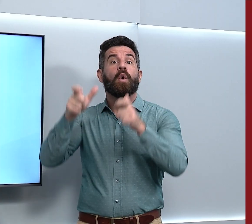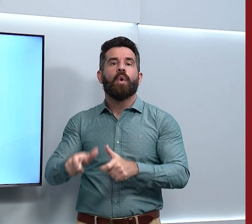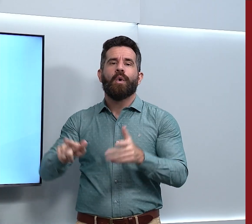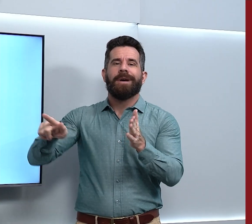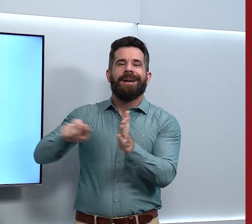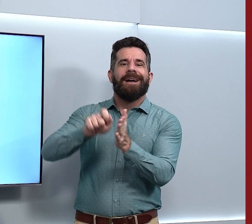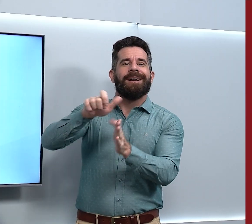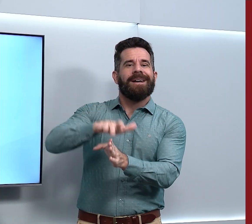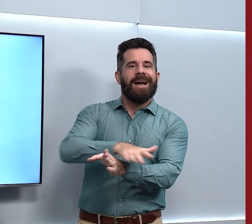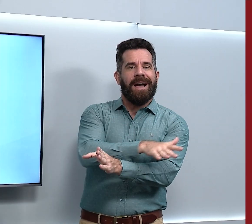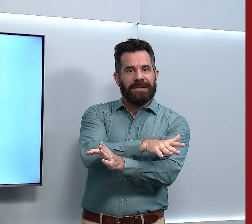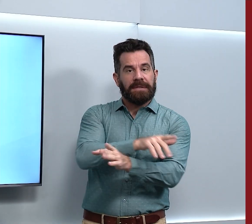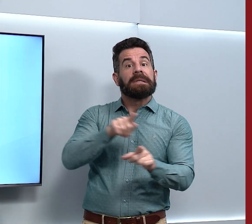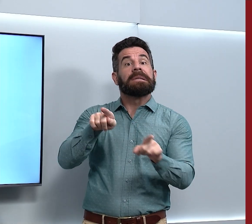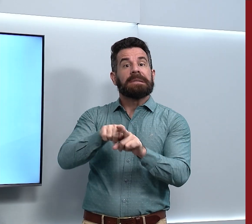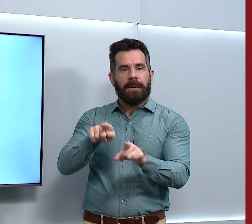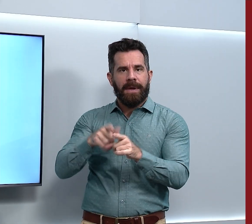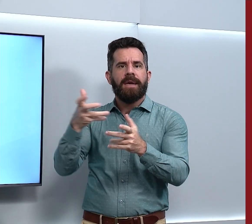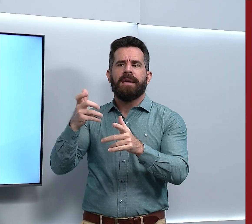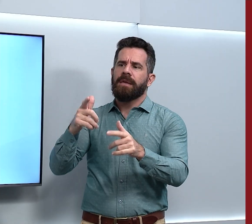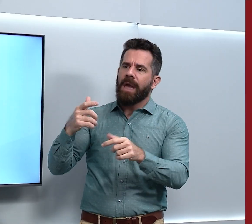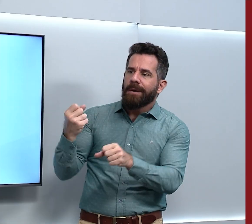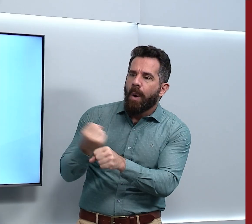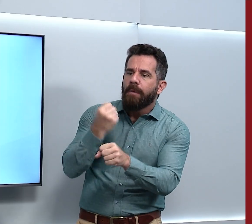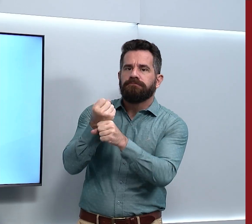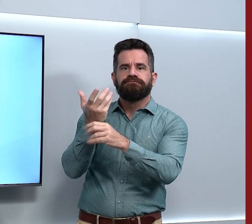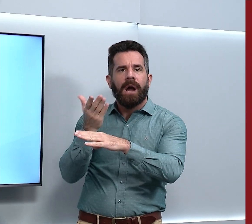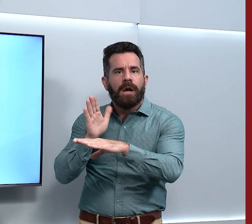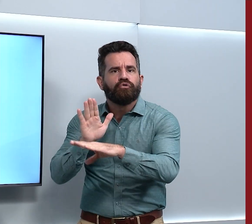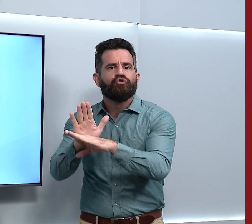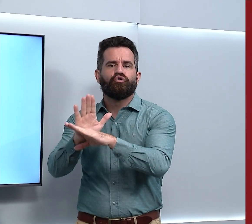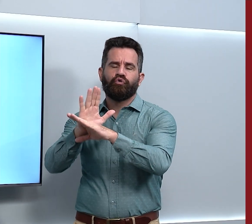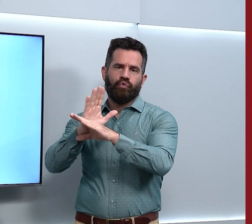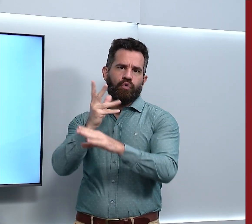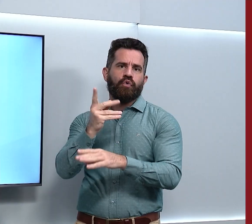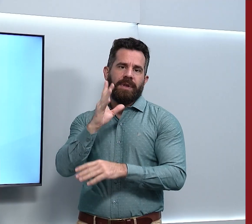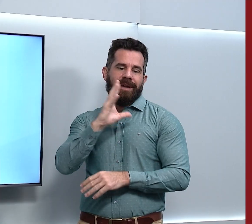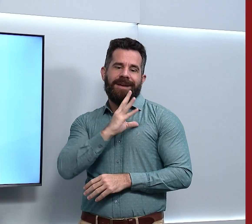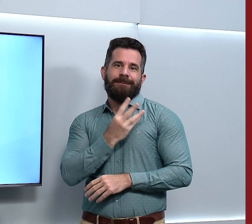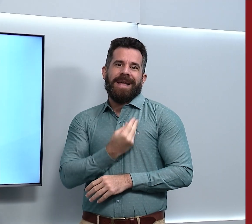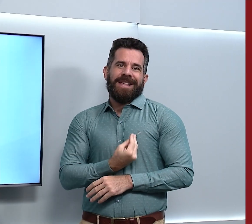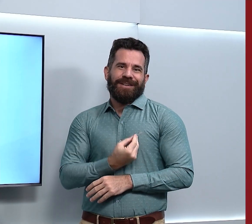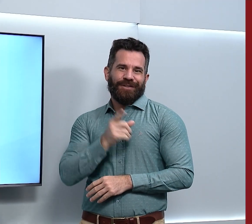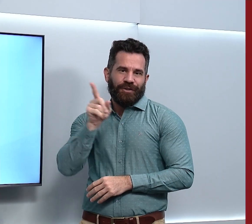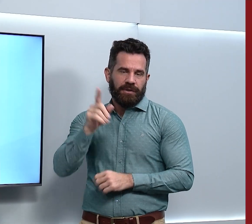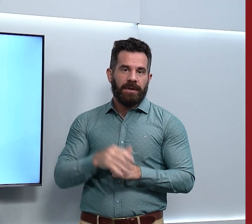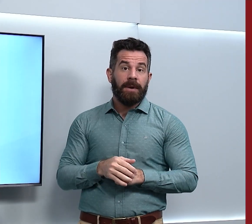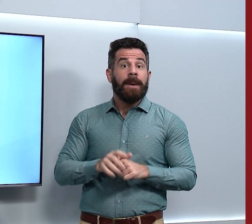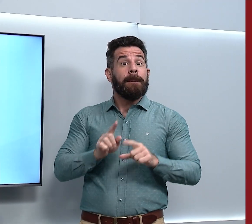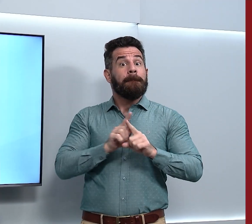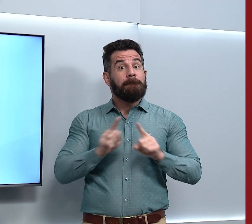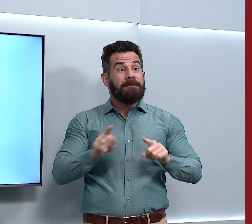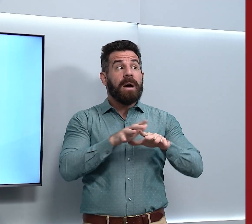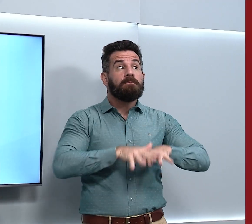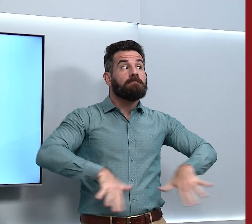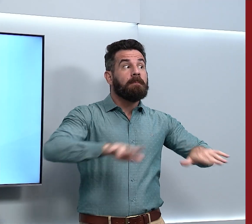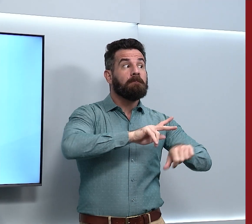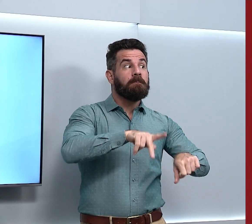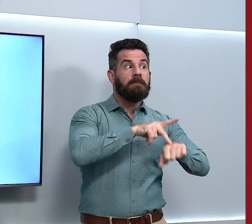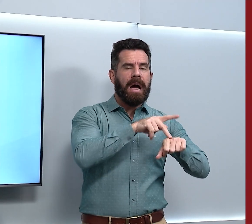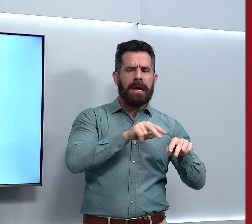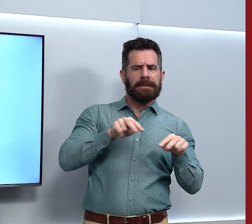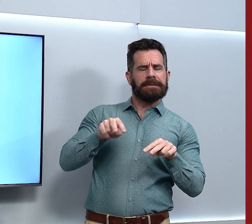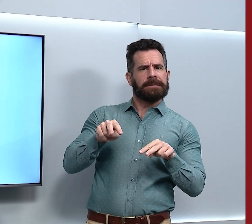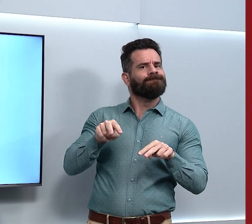palestino. Mas ela é vista por parte da comunidade internacional como uma tentativa de esvaziar